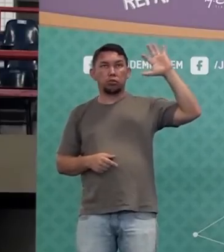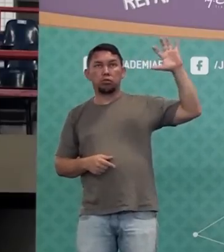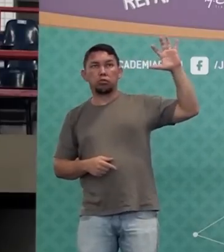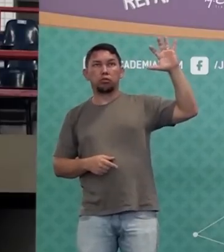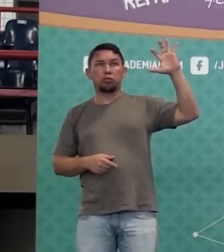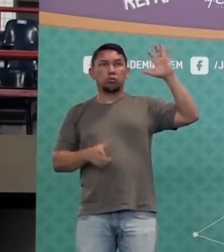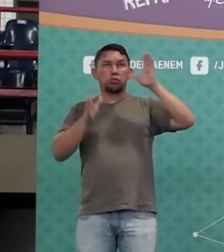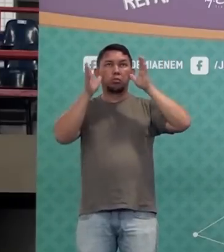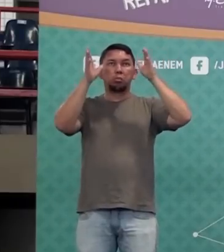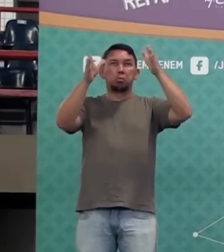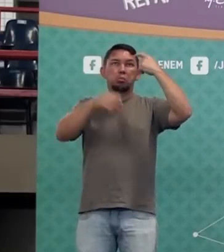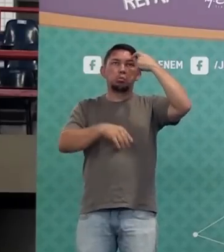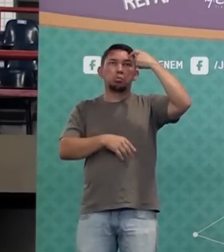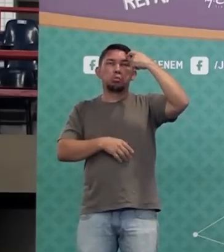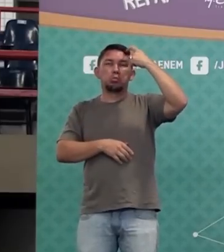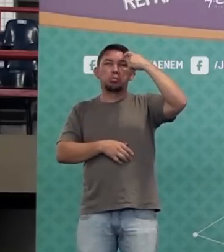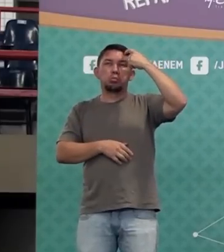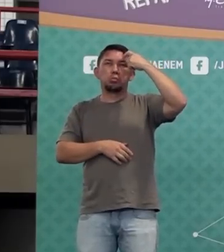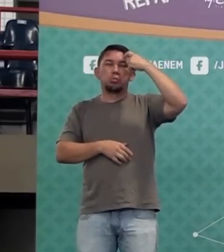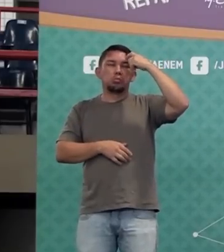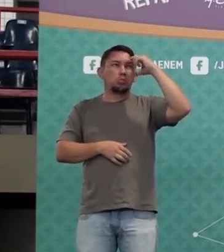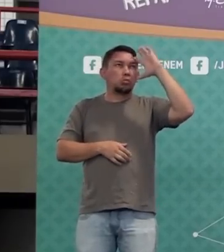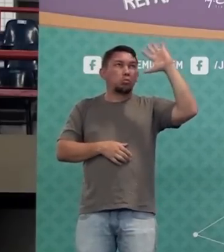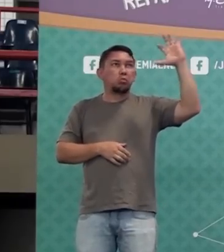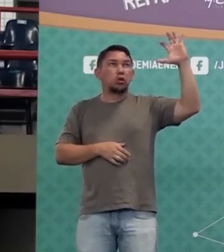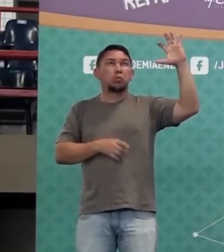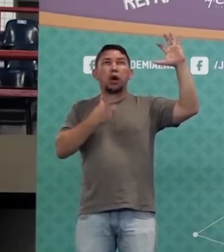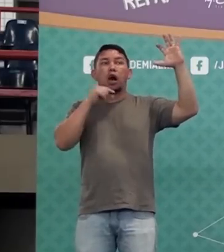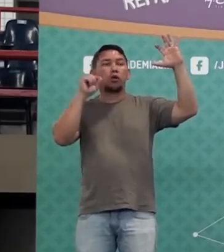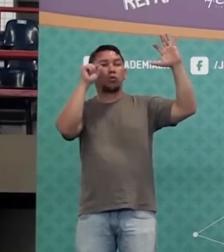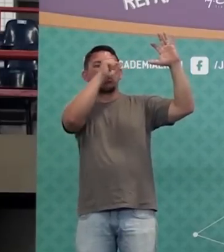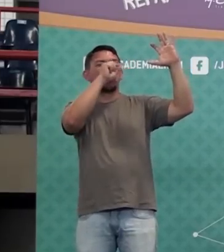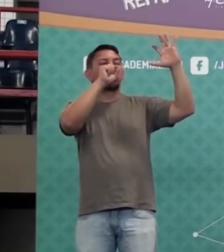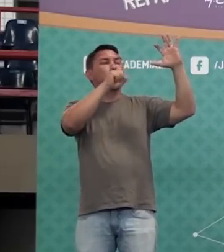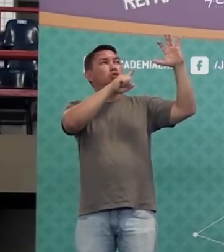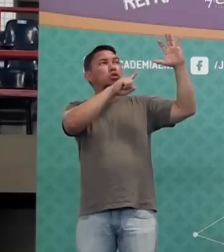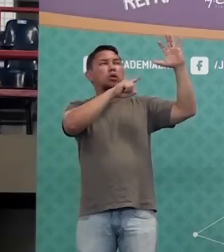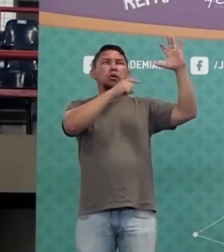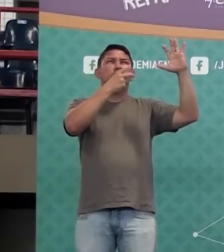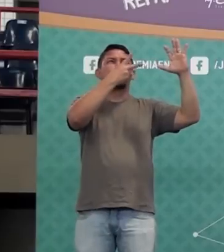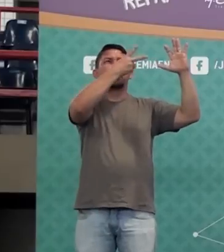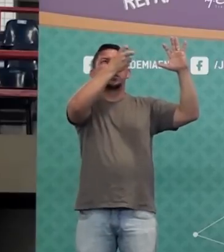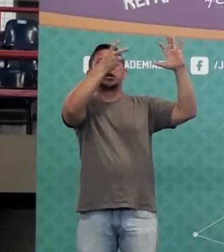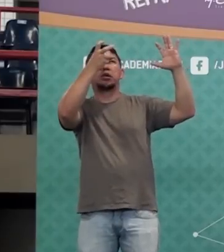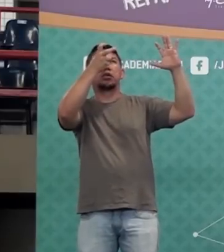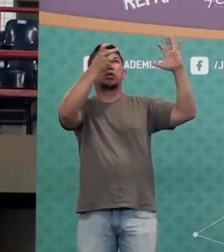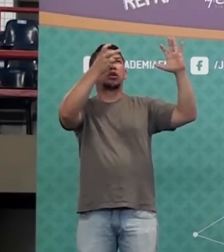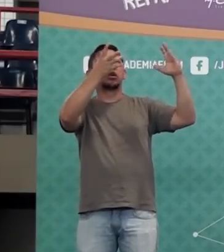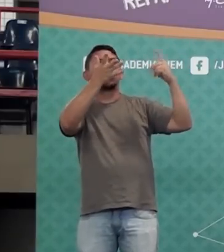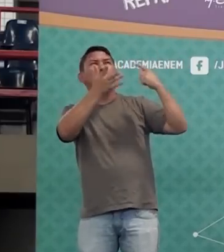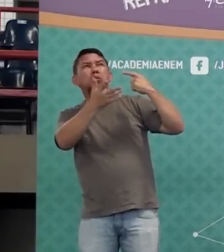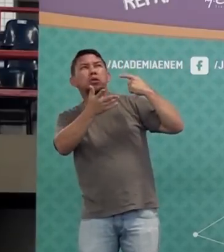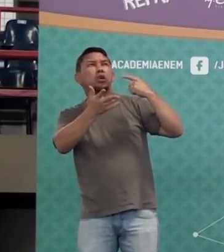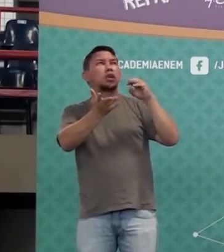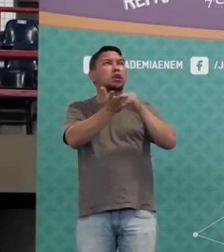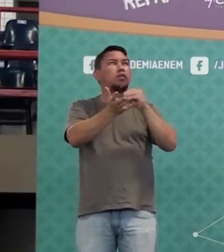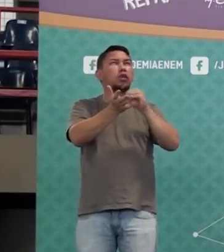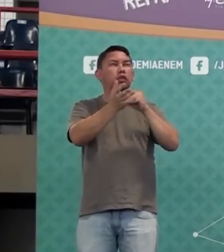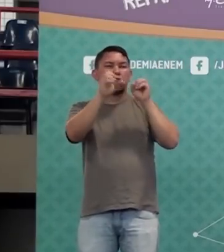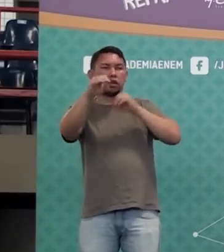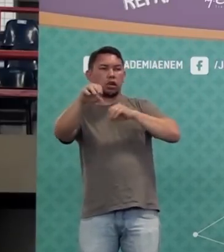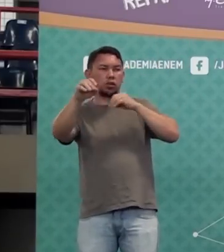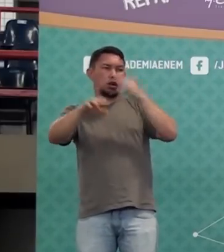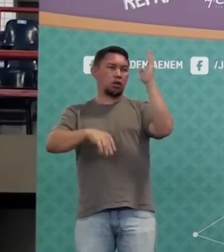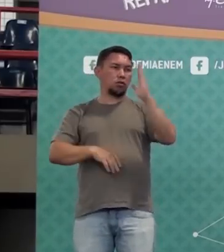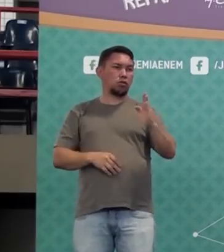se conscientize e imagine o que é que eu posso ver que está errado na educação brasileira.